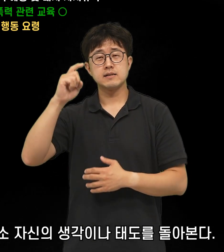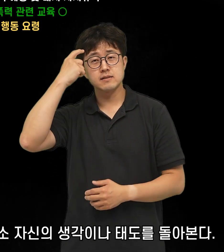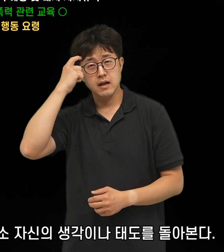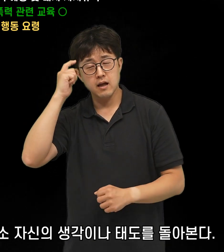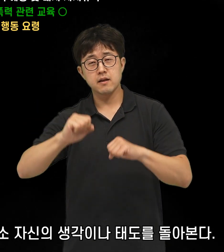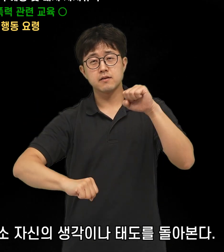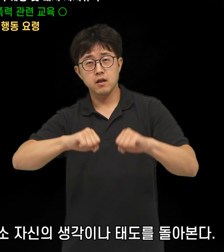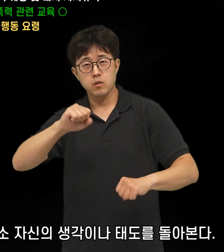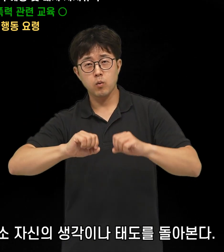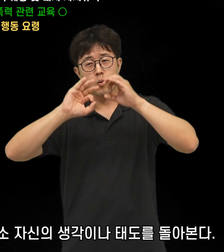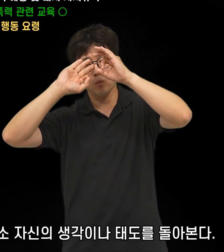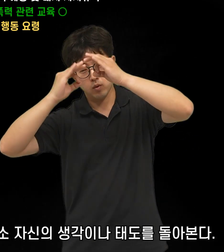태도를 돌아본다.